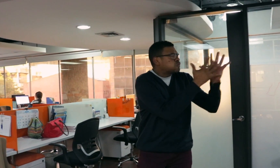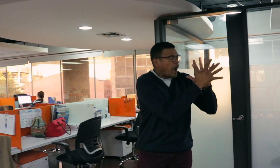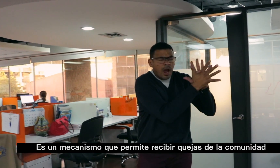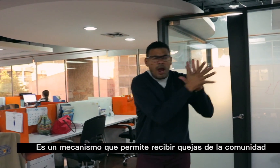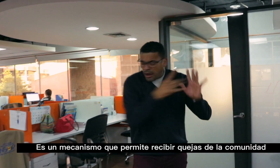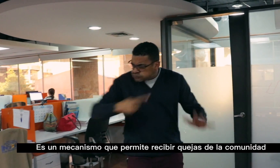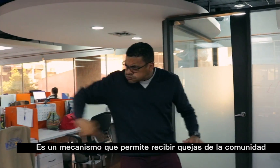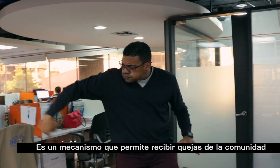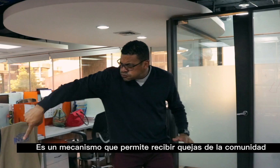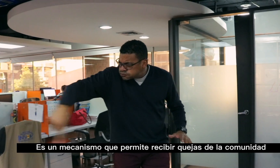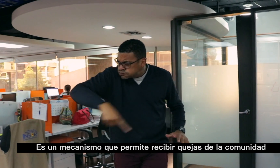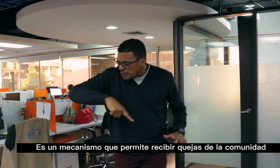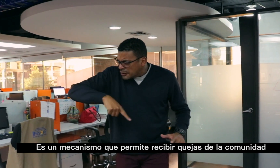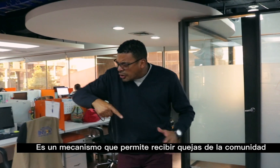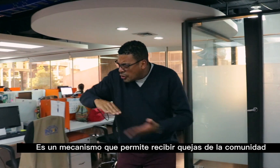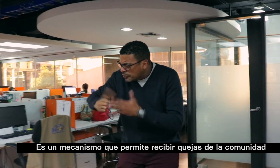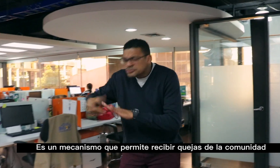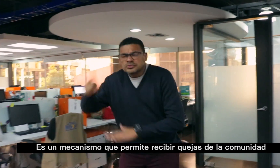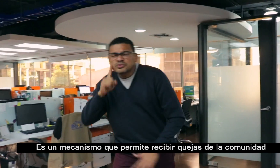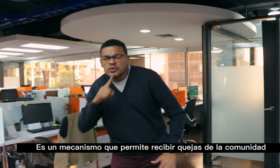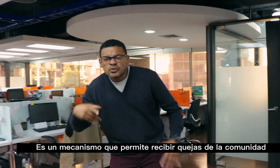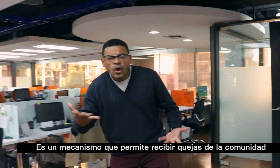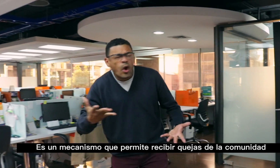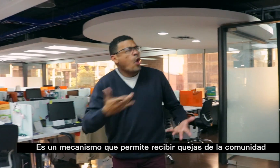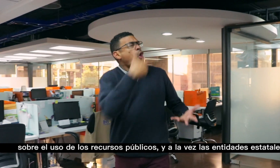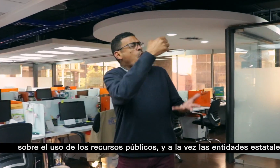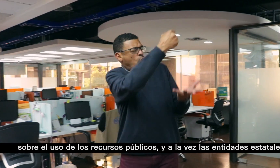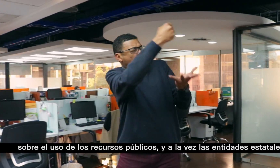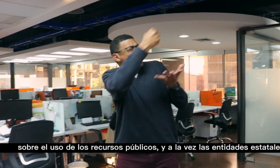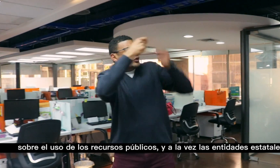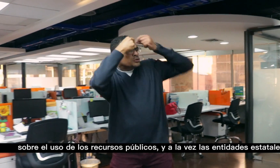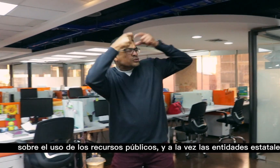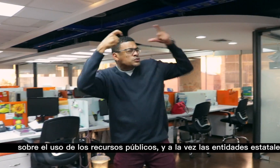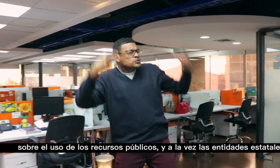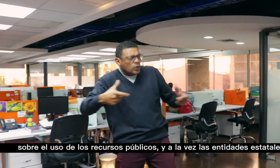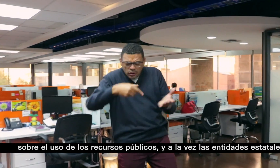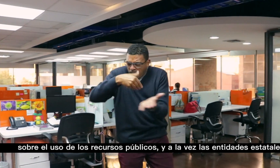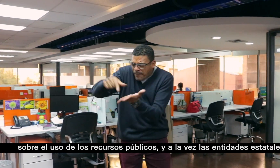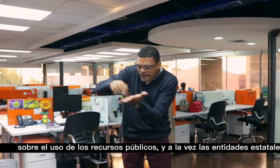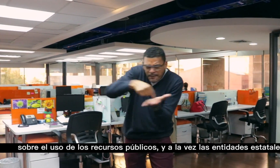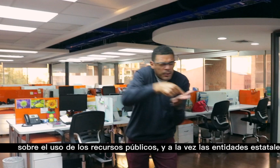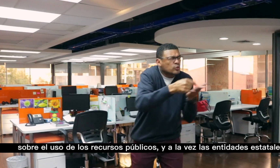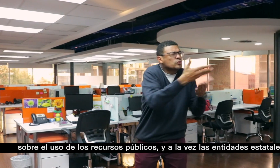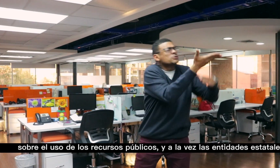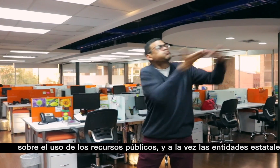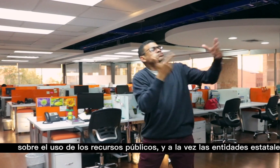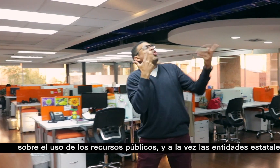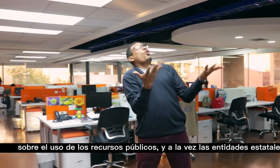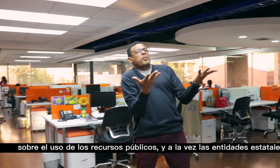Es un mecanismo que permite recibir quejas de la comunidad sobre el uso de los recursos públicos y a la vez, las